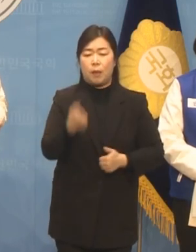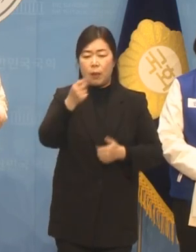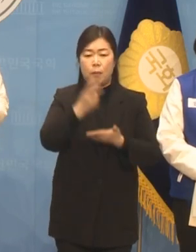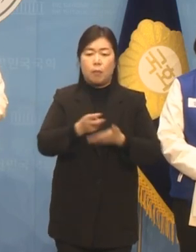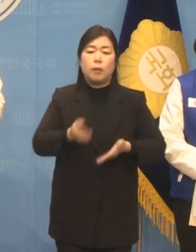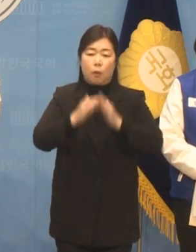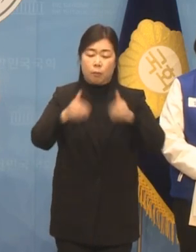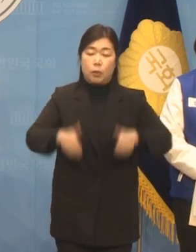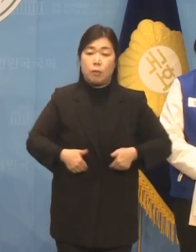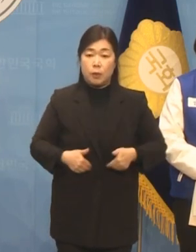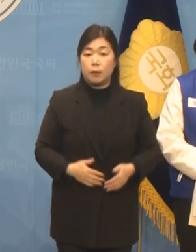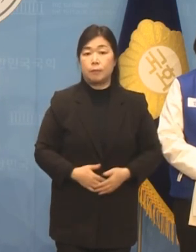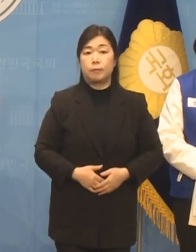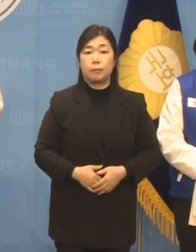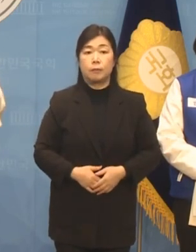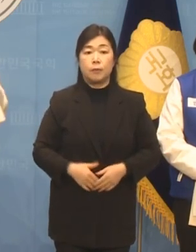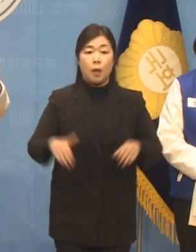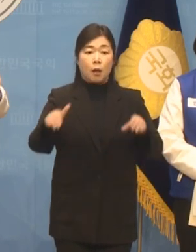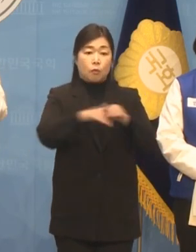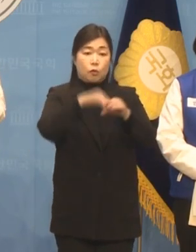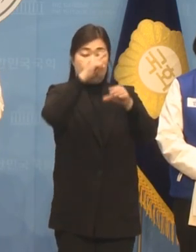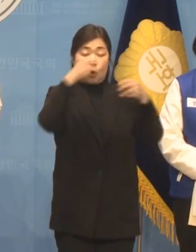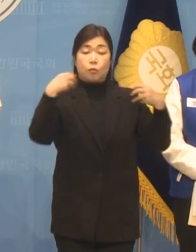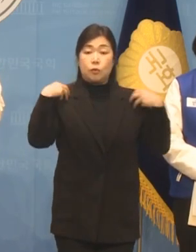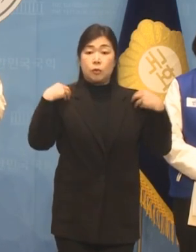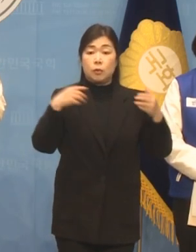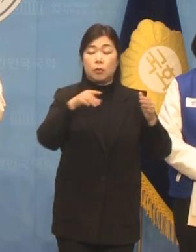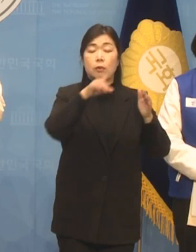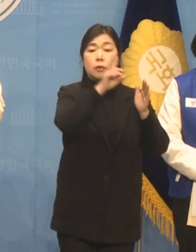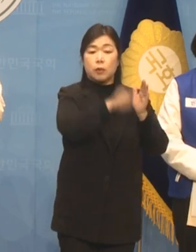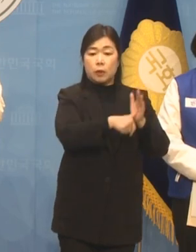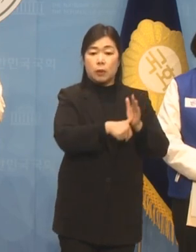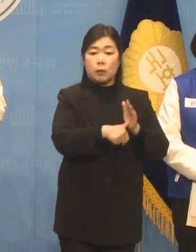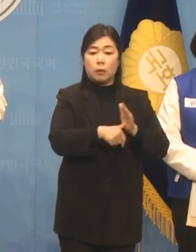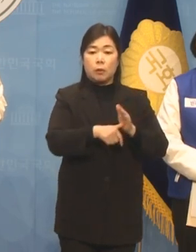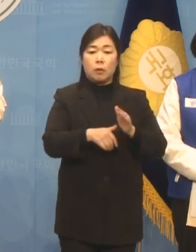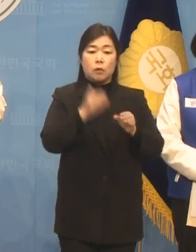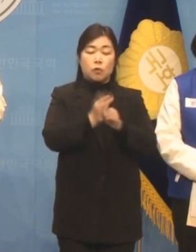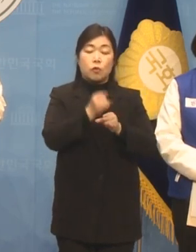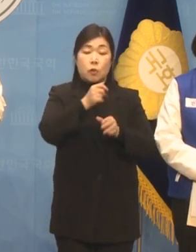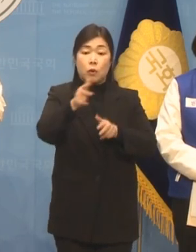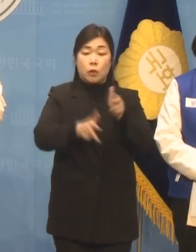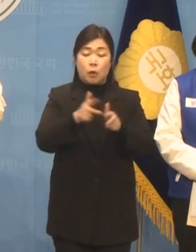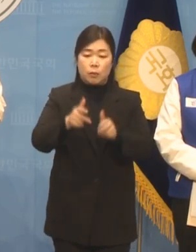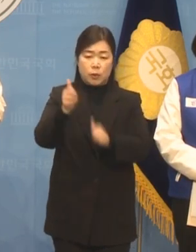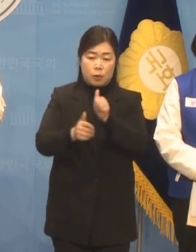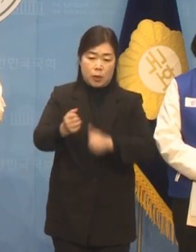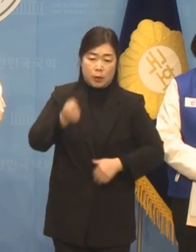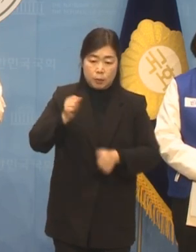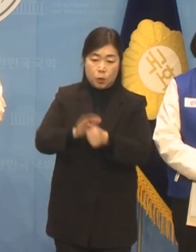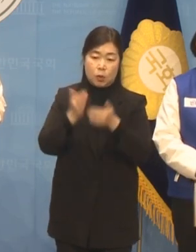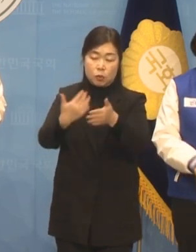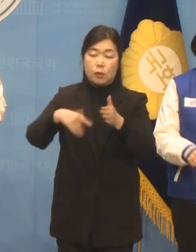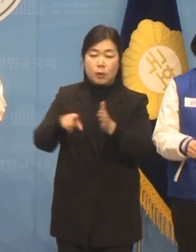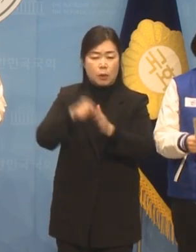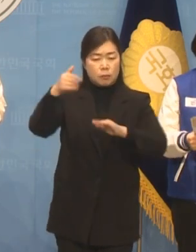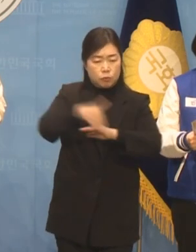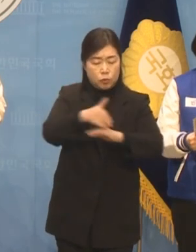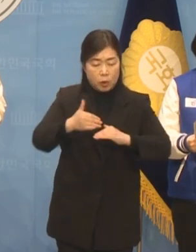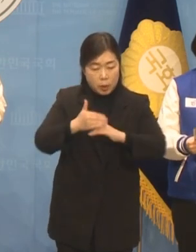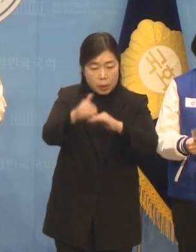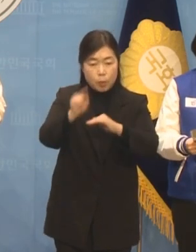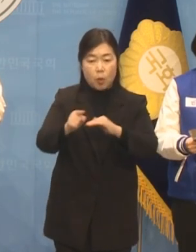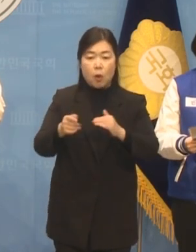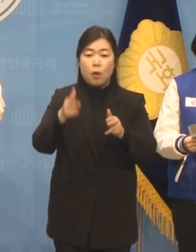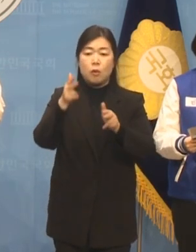것입니다. 문재인 정부에서 중소기업들의 경쟁력 향상을 위해서 추진했던 가장 중요한 정책 중에 하나가 중소기업의